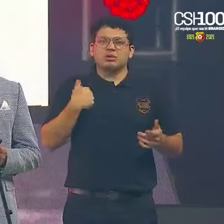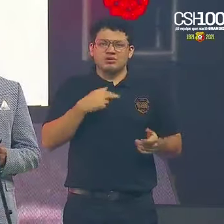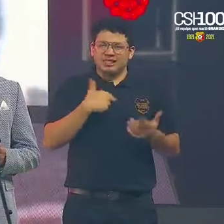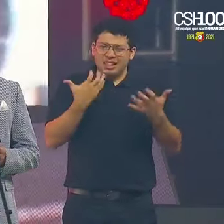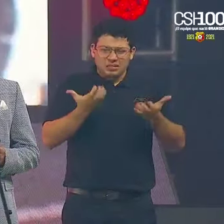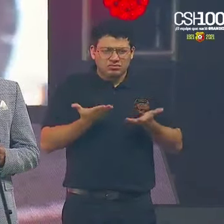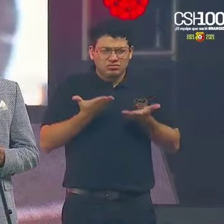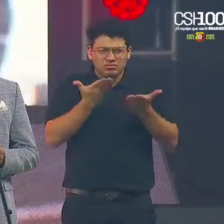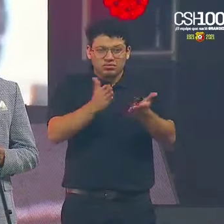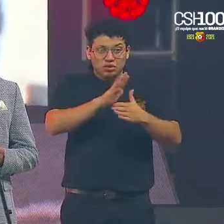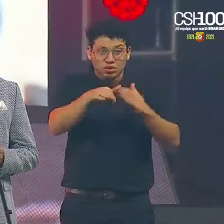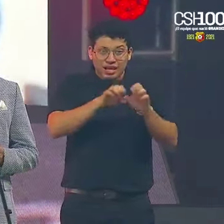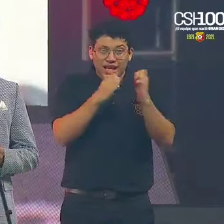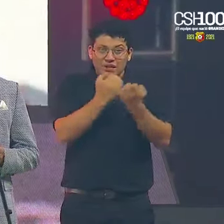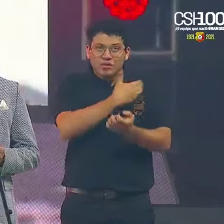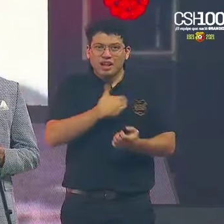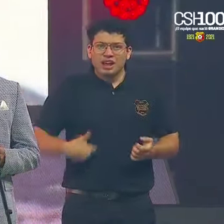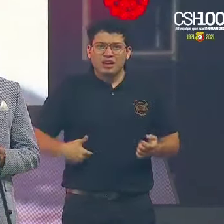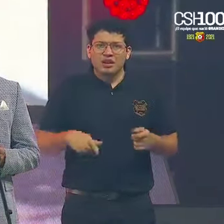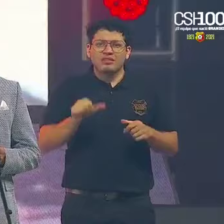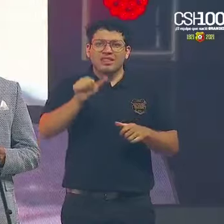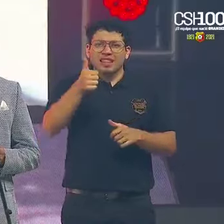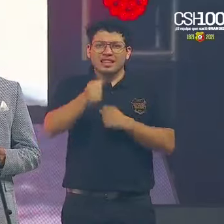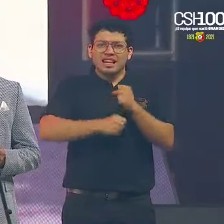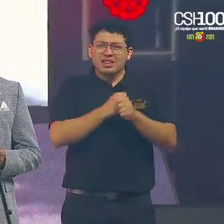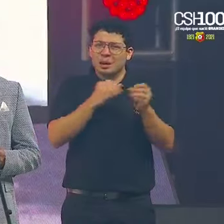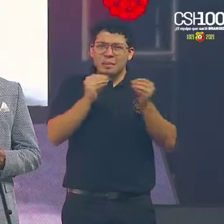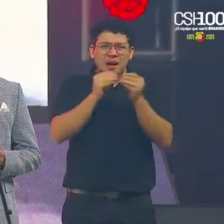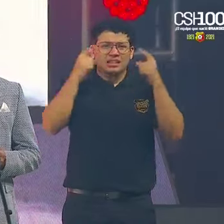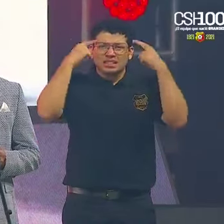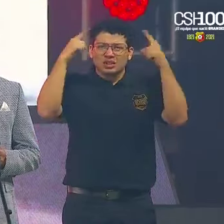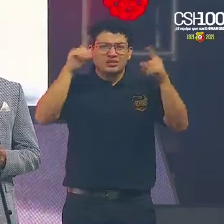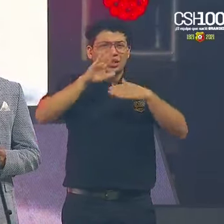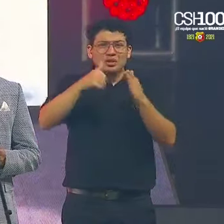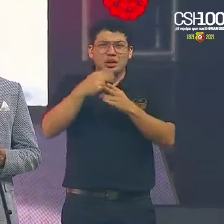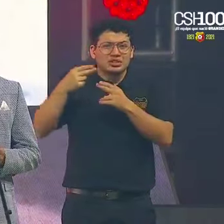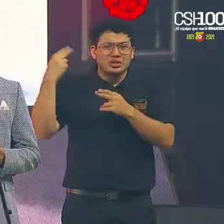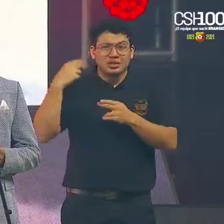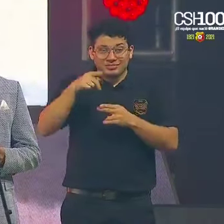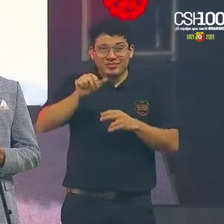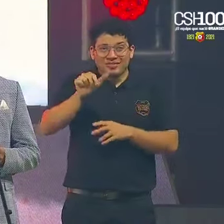más exitosa de toda su historia, nuestra década dorada.